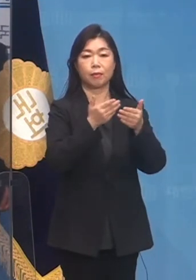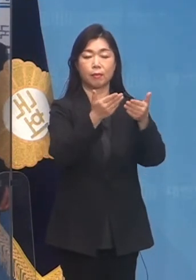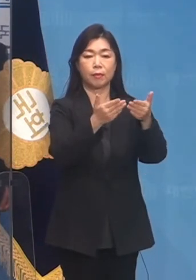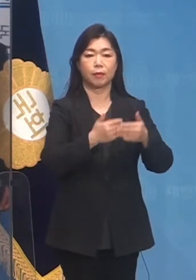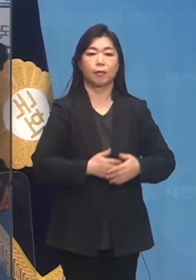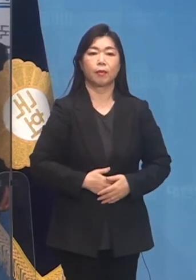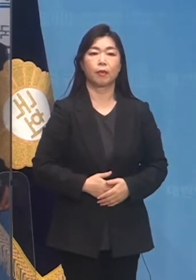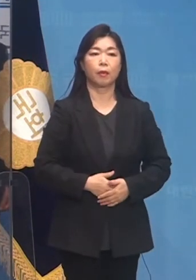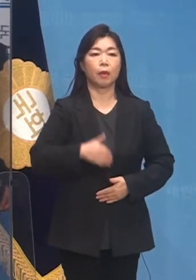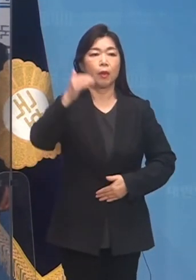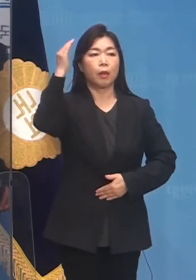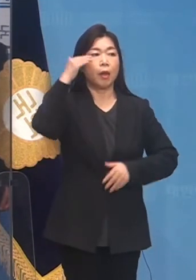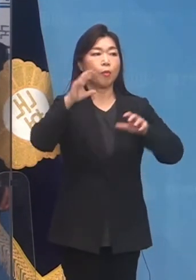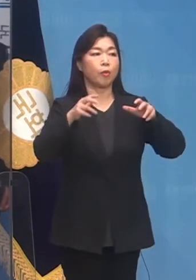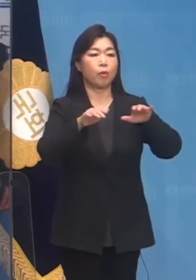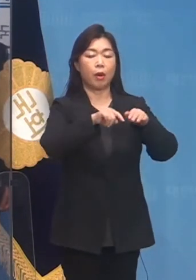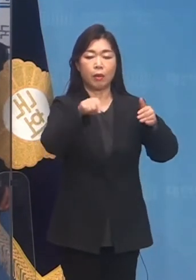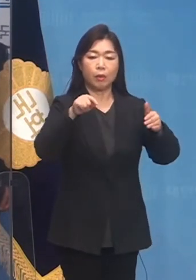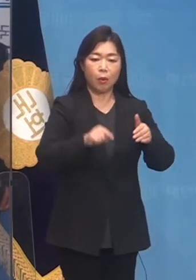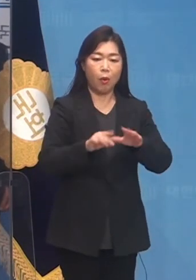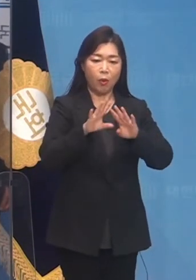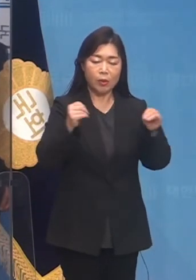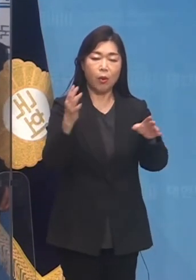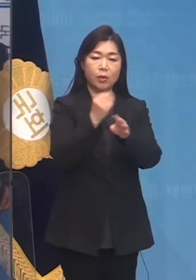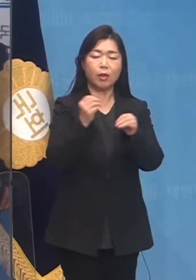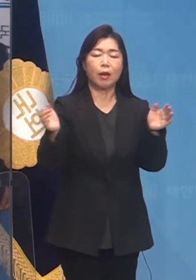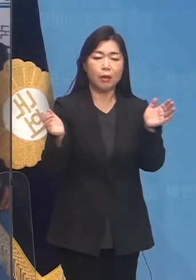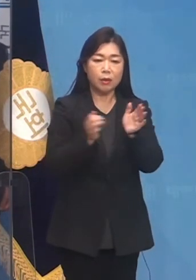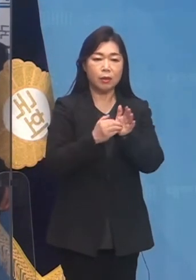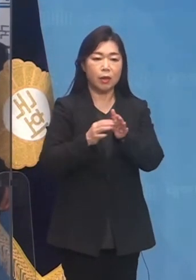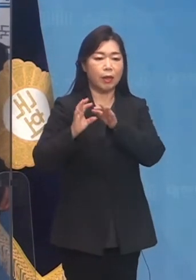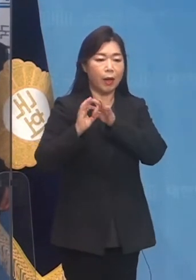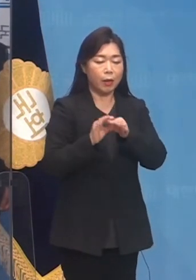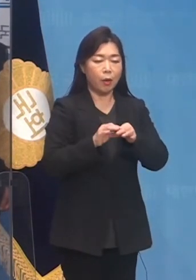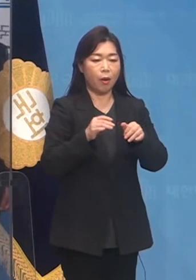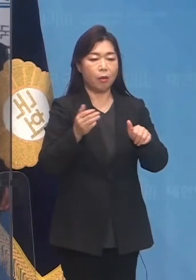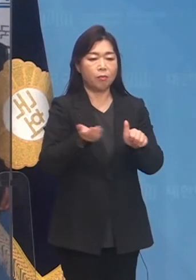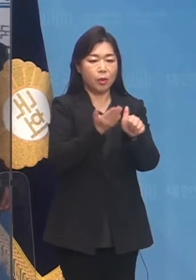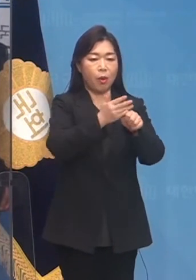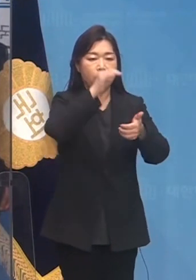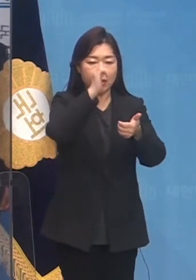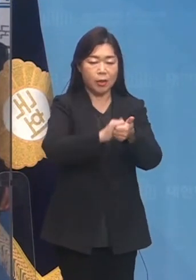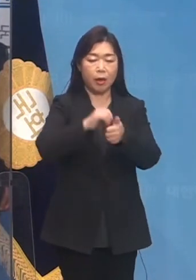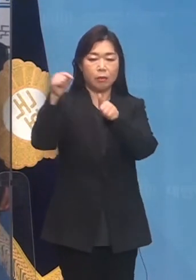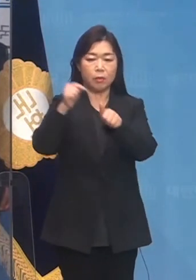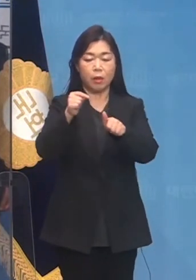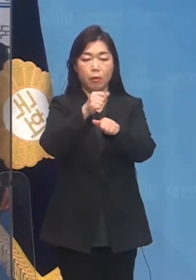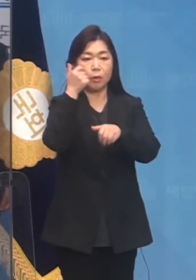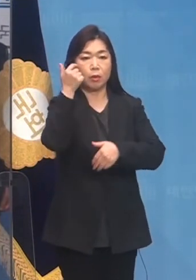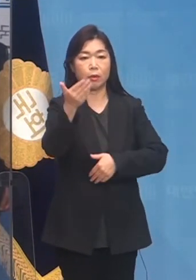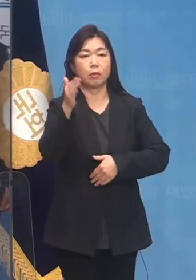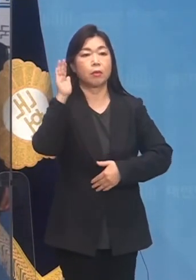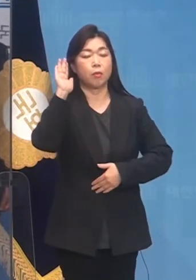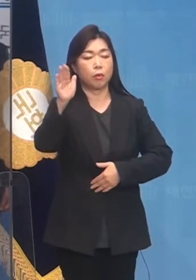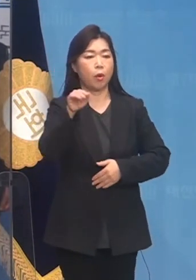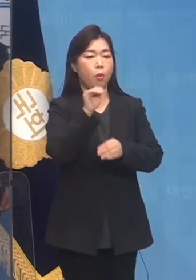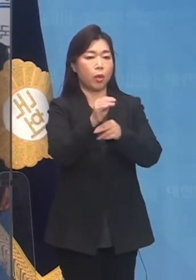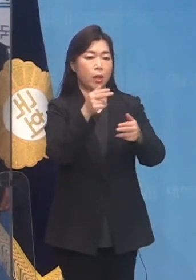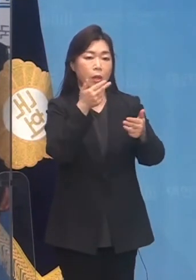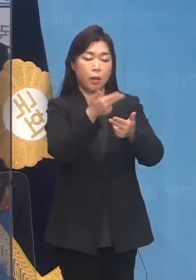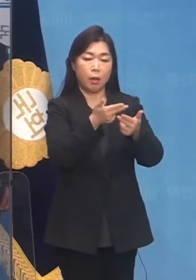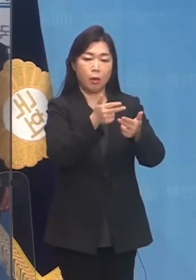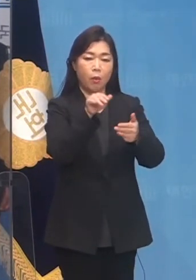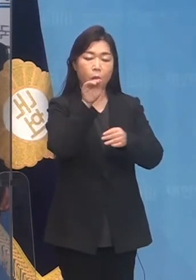말씀드리겠습니다. 대한민국 이 땅에서 언제까지 휴지기를 하면서 사육 제한을 해야 되는 것입니까? 앞으로 오리산업